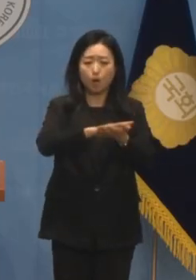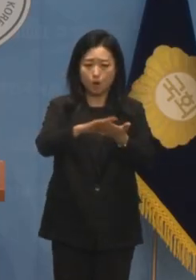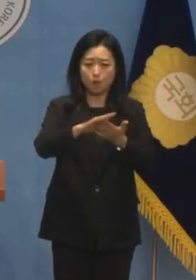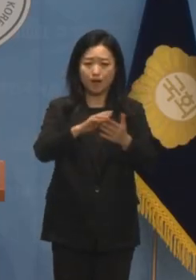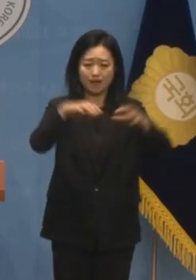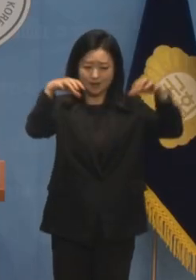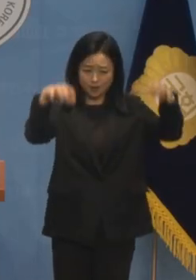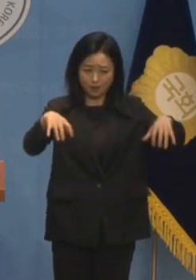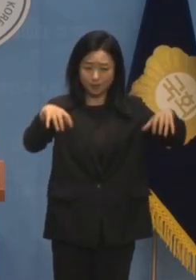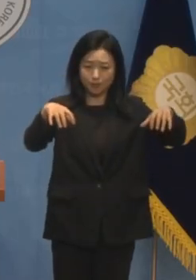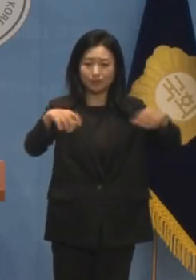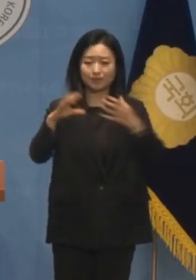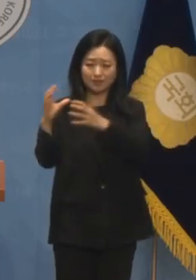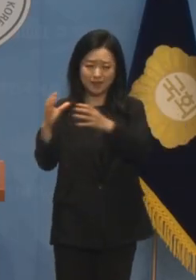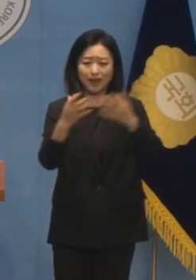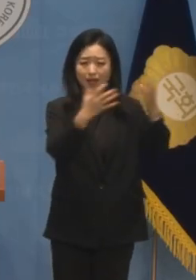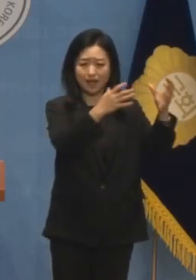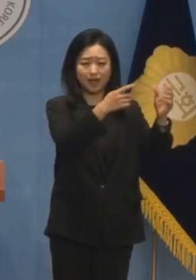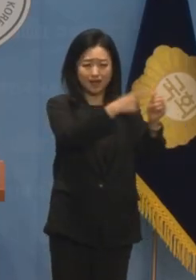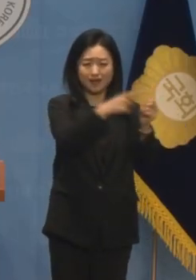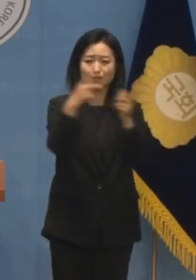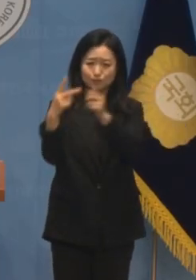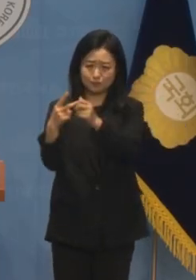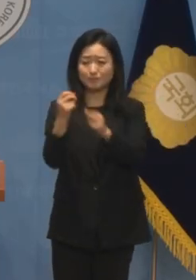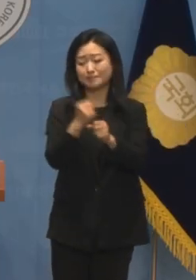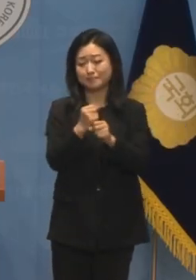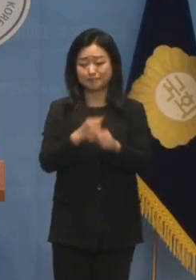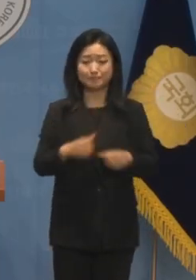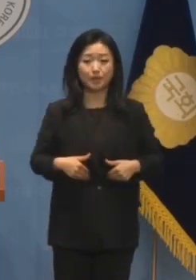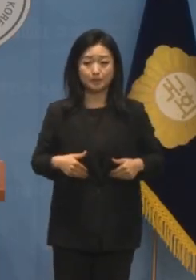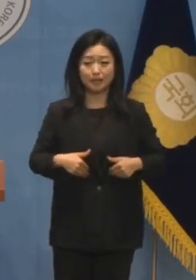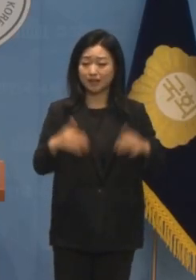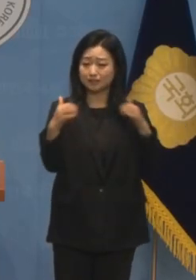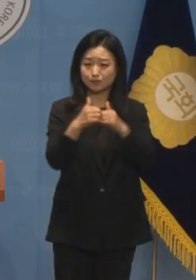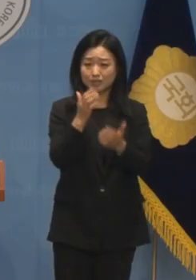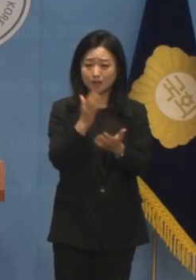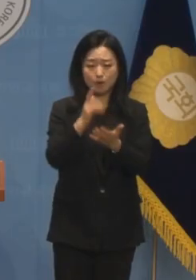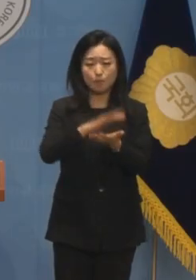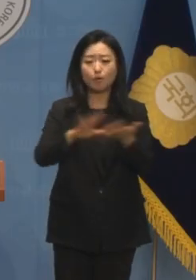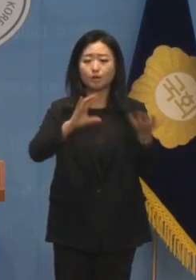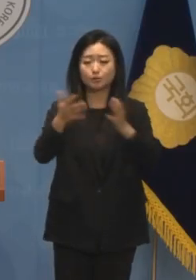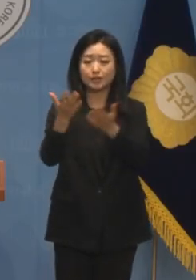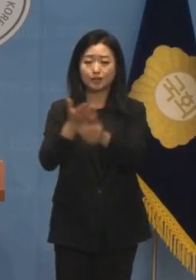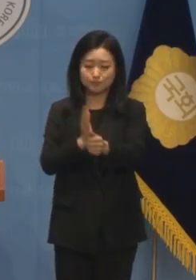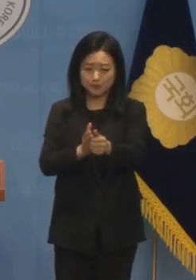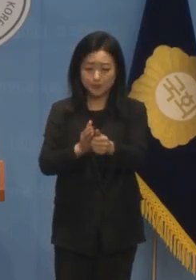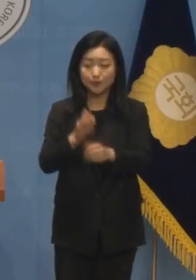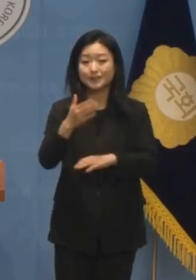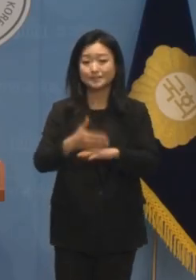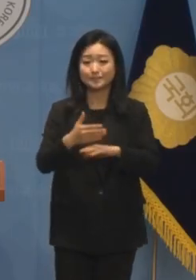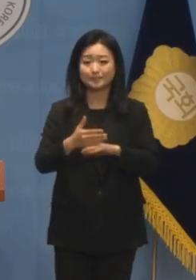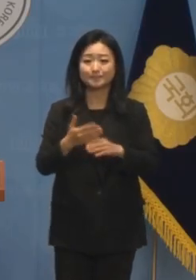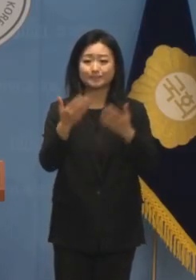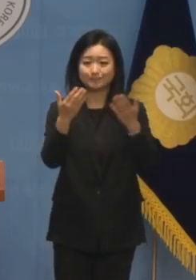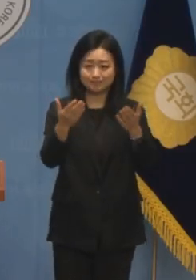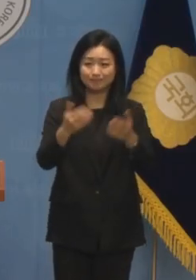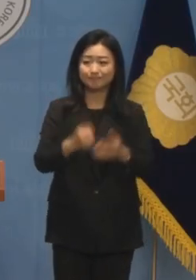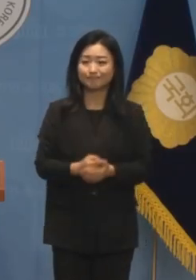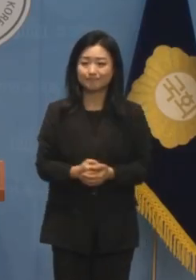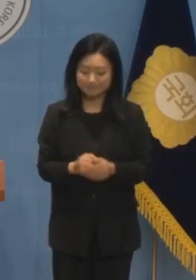합니다. 전쟁 공포보다 평화를 위한 논의를 강력하게 촉구합니다. 감사합니다.